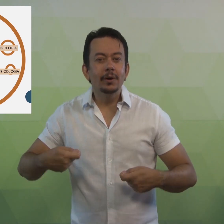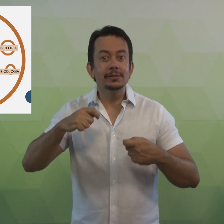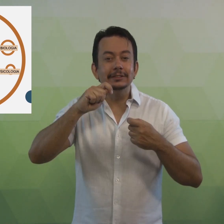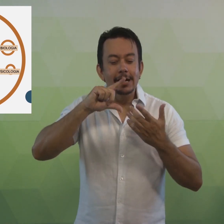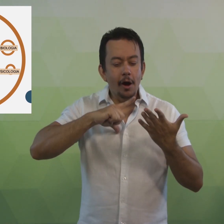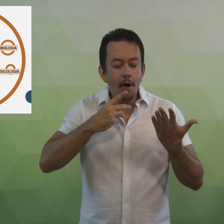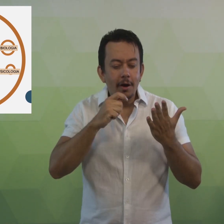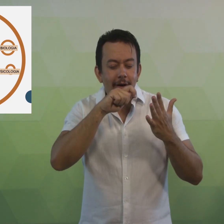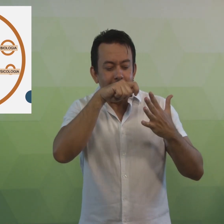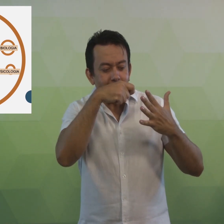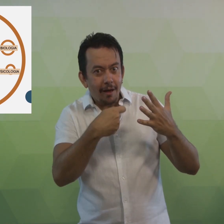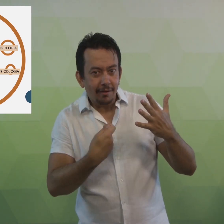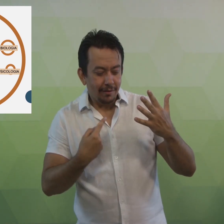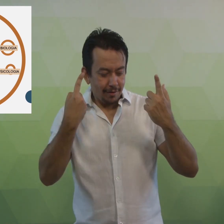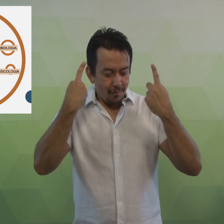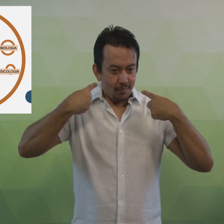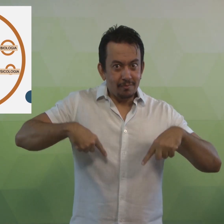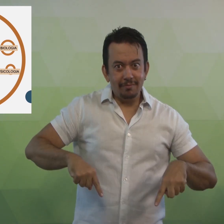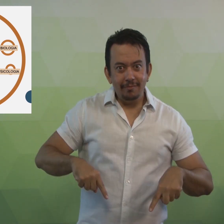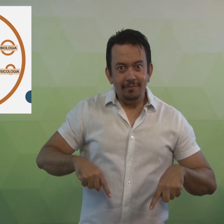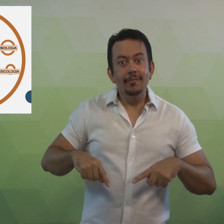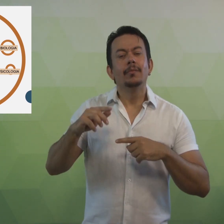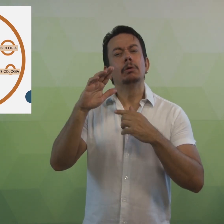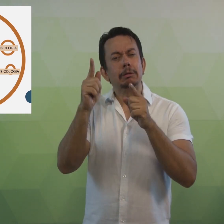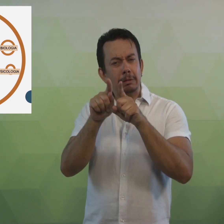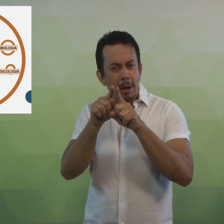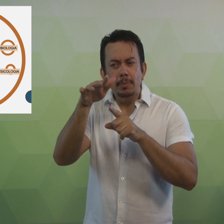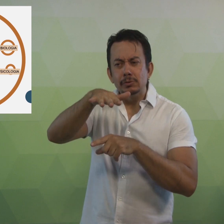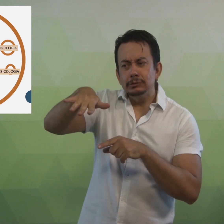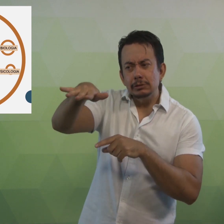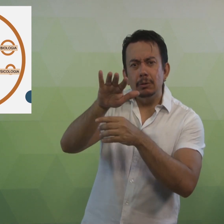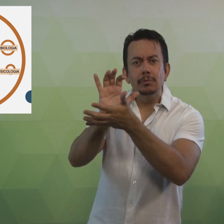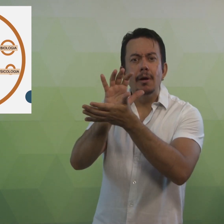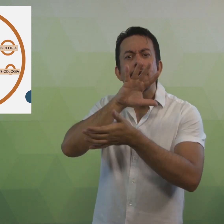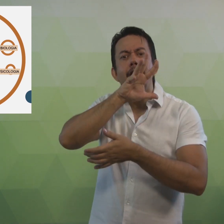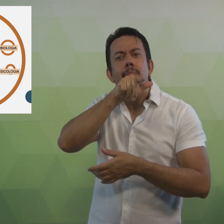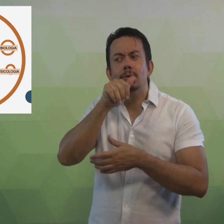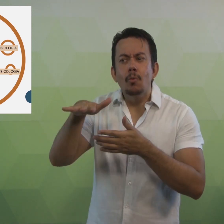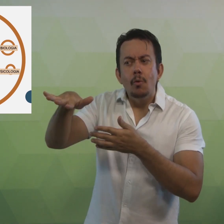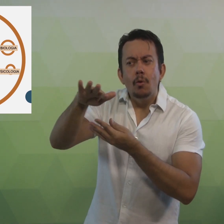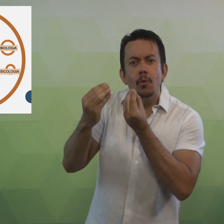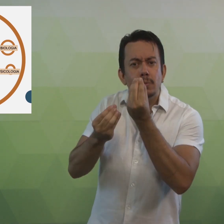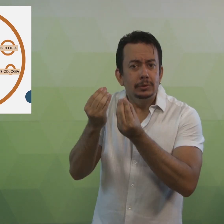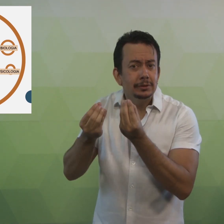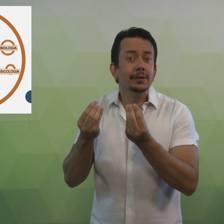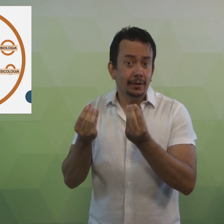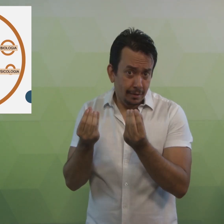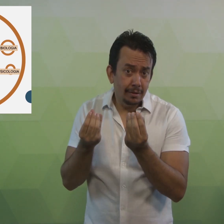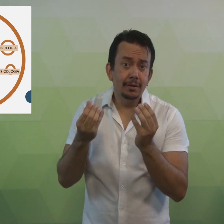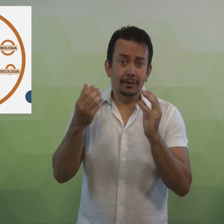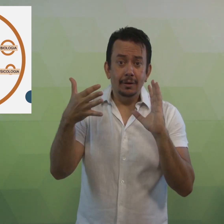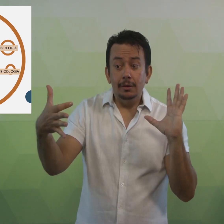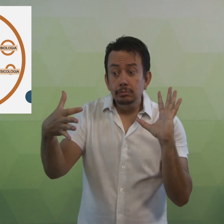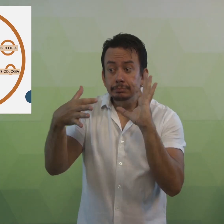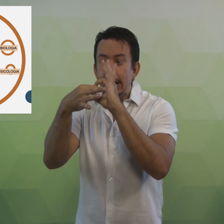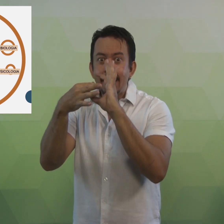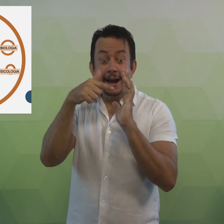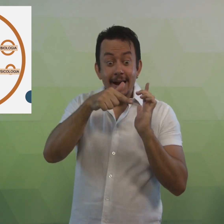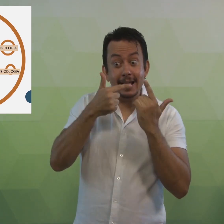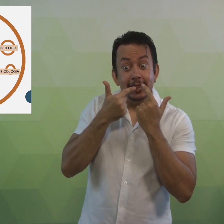nosso corpo, no caso da Libras, os sinais que é dado para cada parte do corpo, também o reino